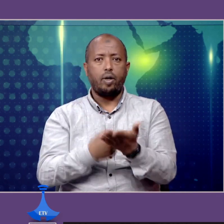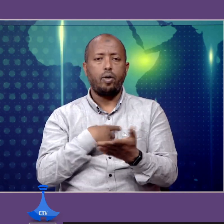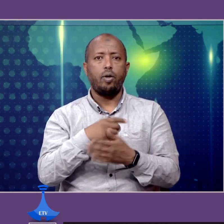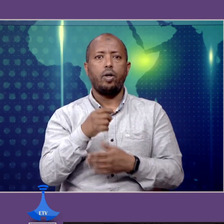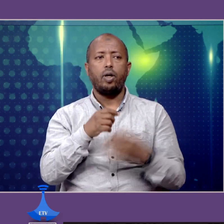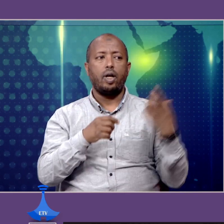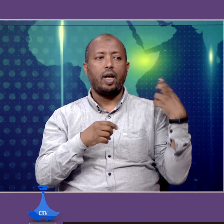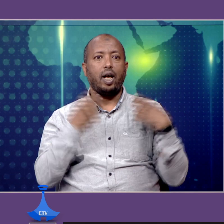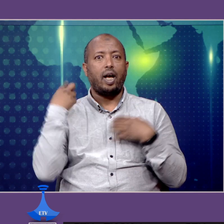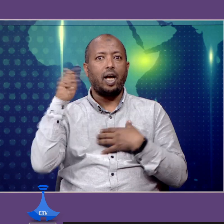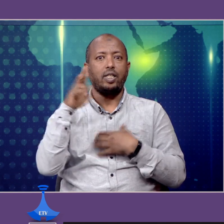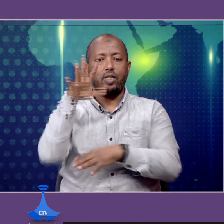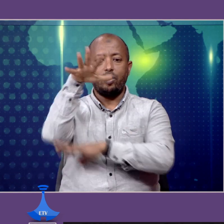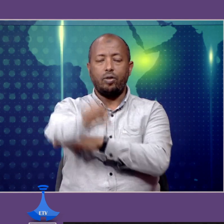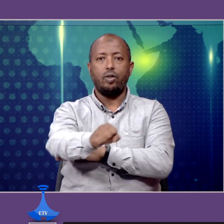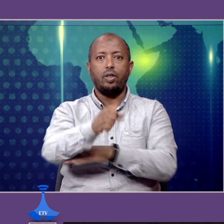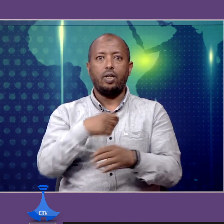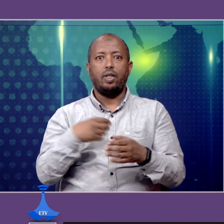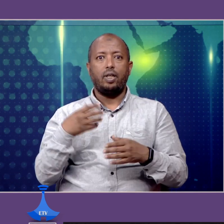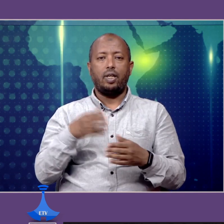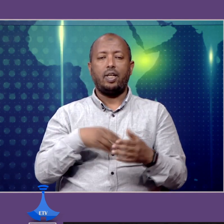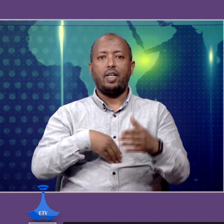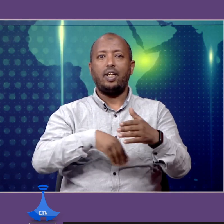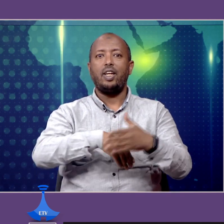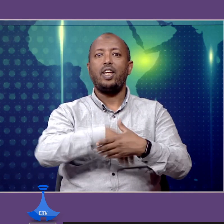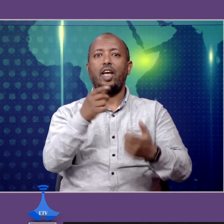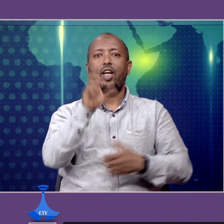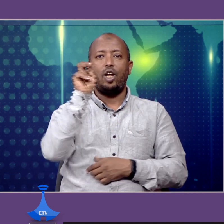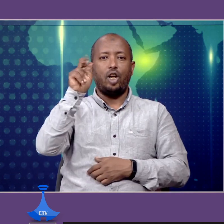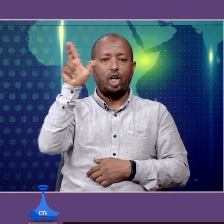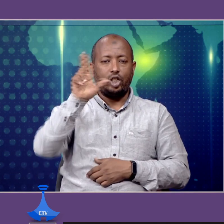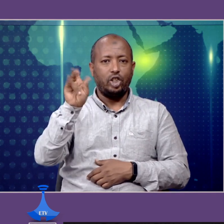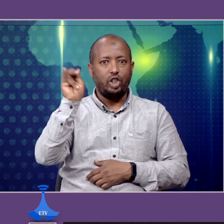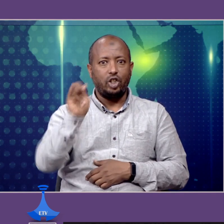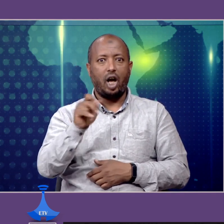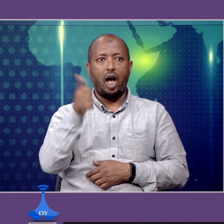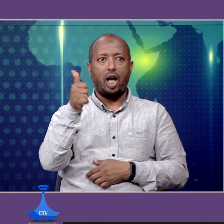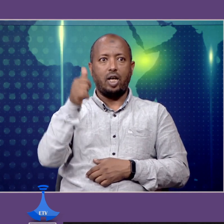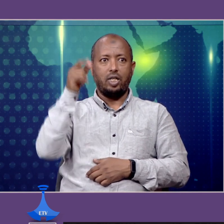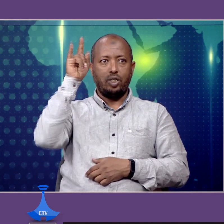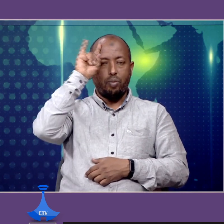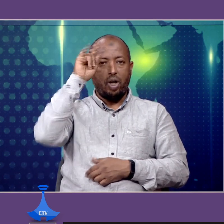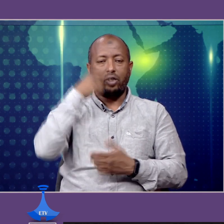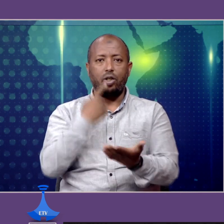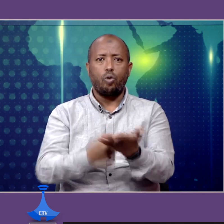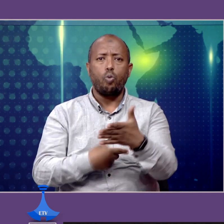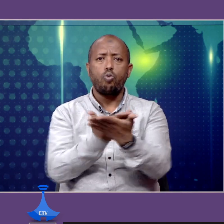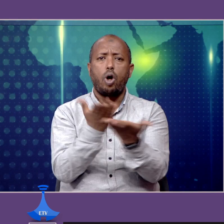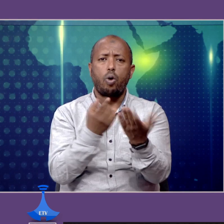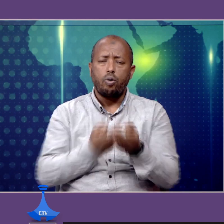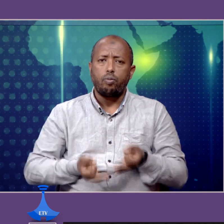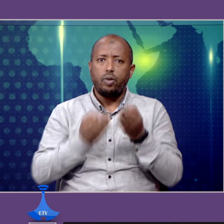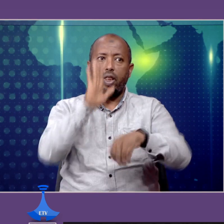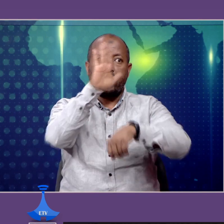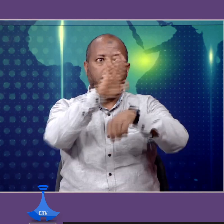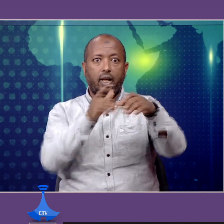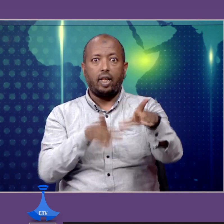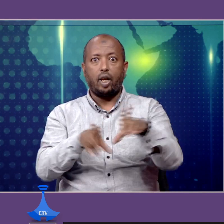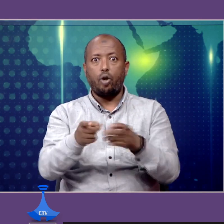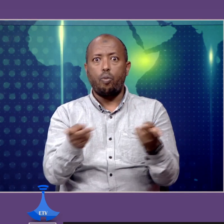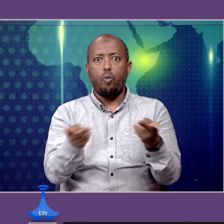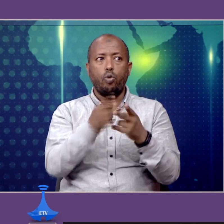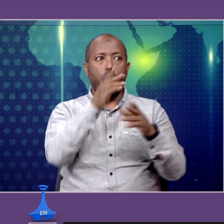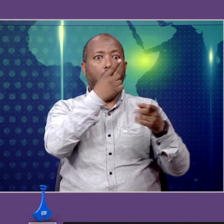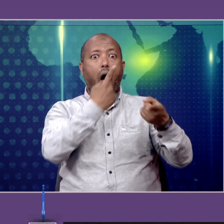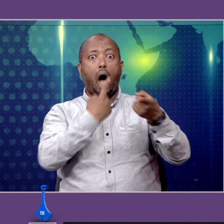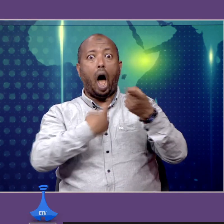ለቀኛዝማች ወልደ ዮሐንስ፣ ለደጃዝማች ወልደ አማኑኤልና ለሌሎችም ጉዳዩን ነግሮ ጥሪው የተደረገበት ቦታ